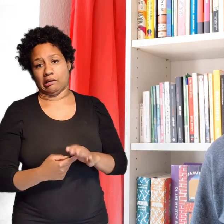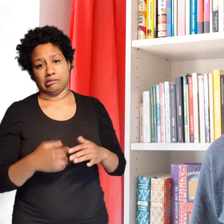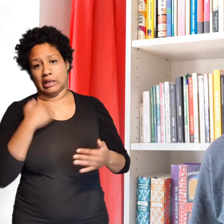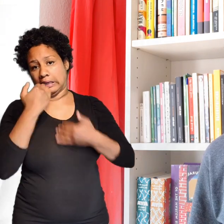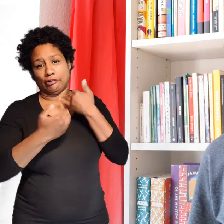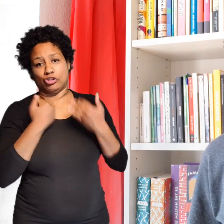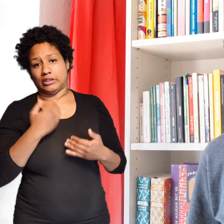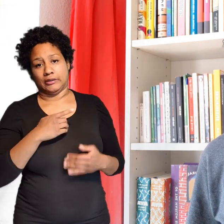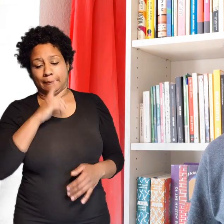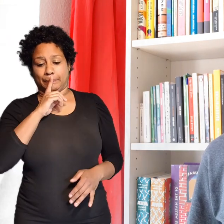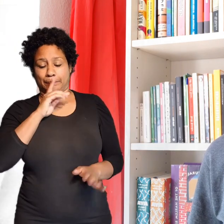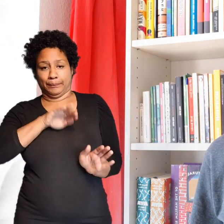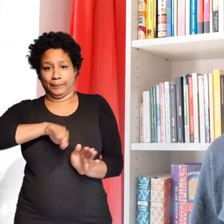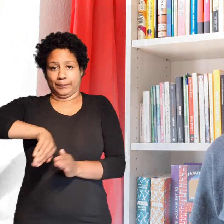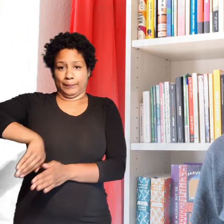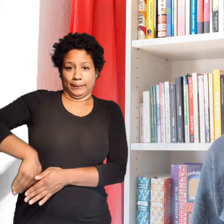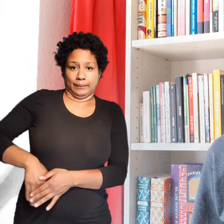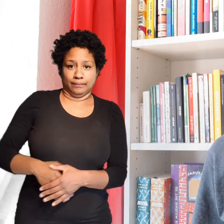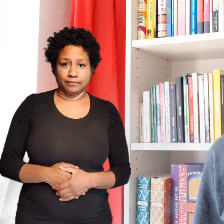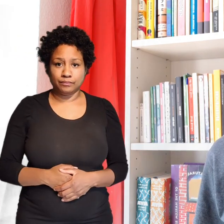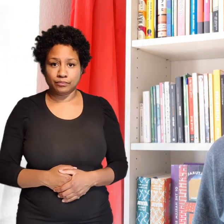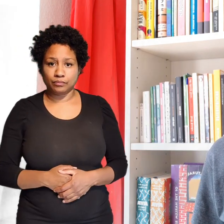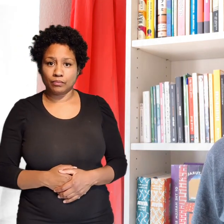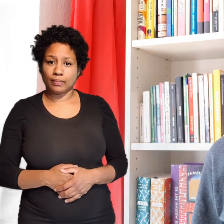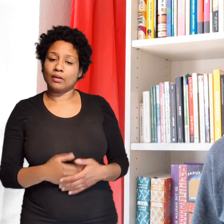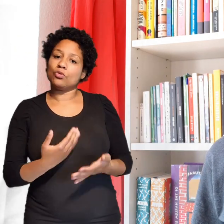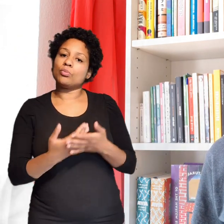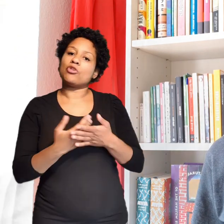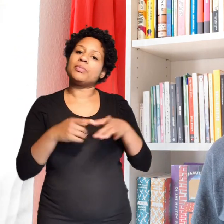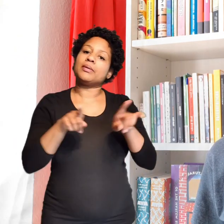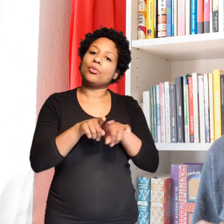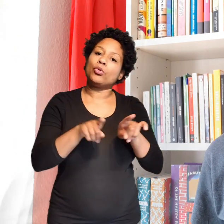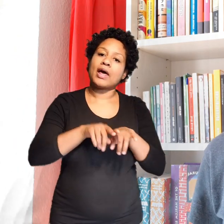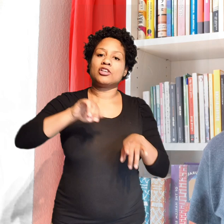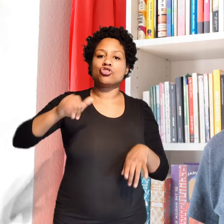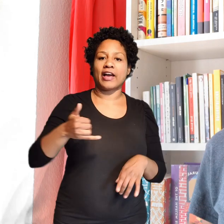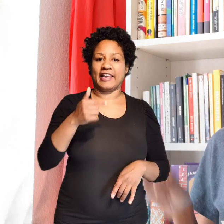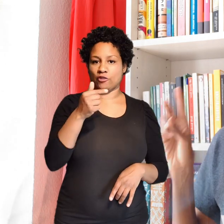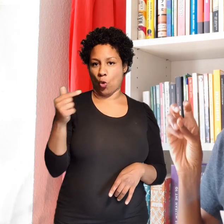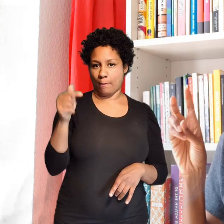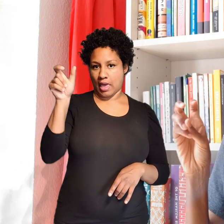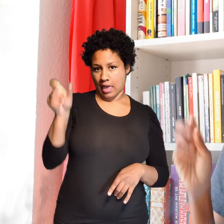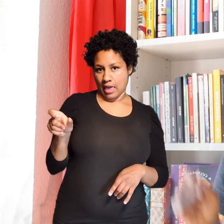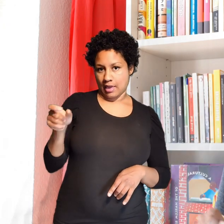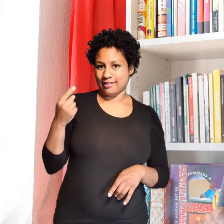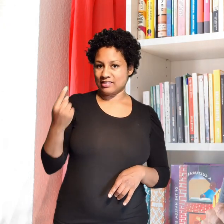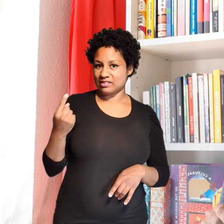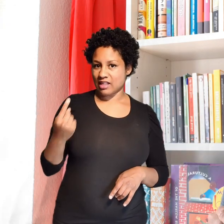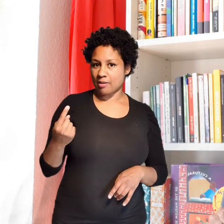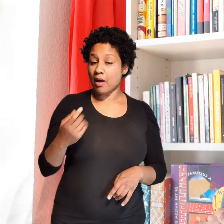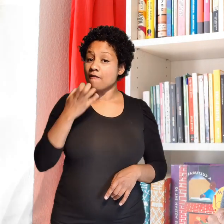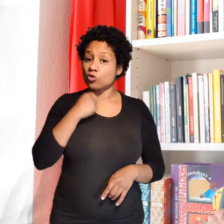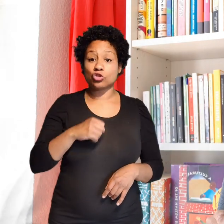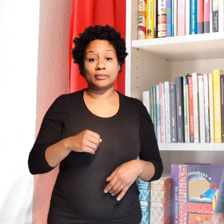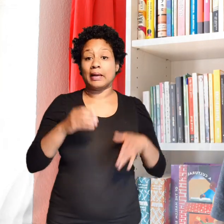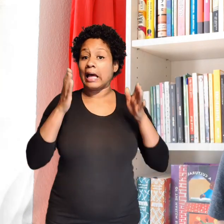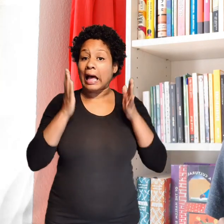stellen. Mit Brüder wollte Jackie Tomei ausdrücklich kein Rassismusbuch